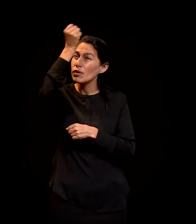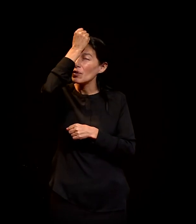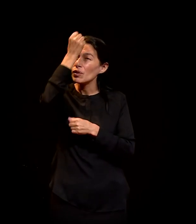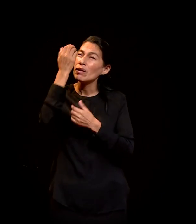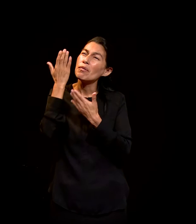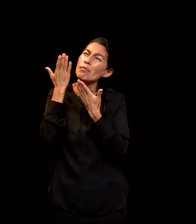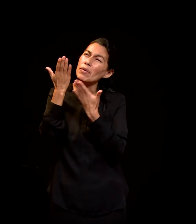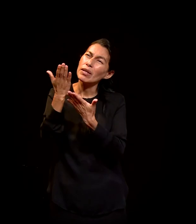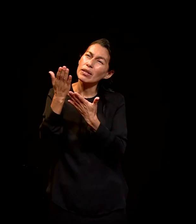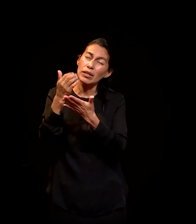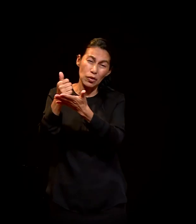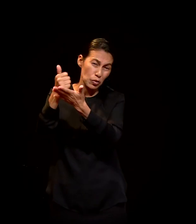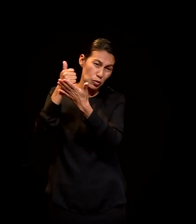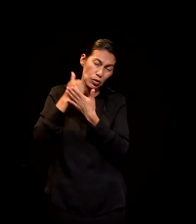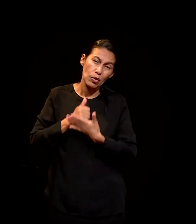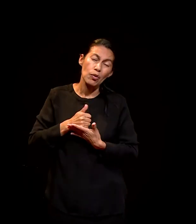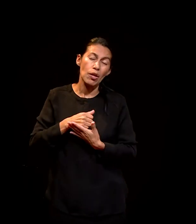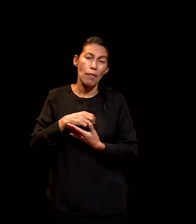a lo grande